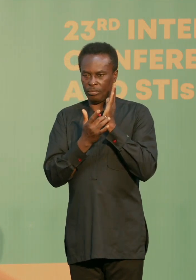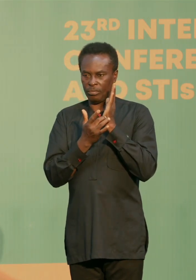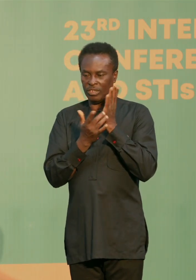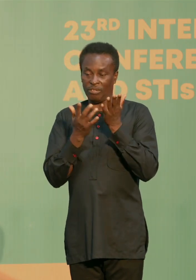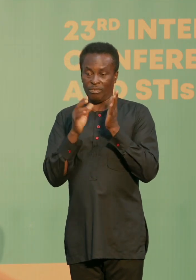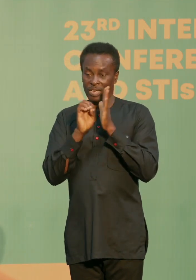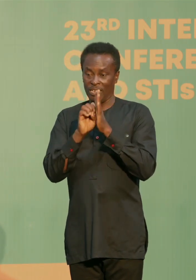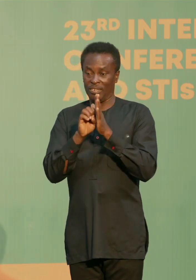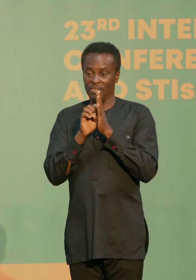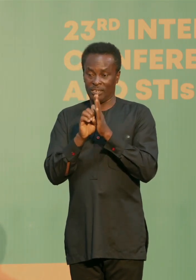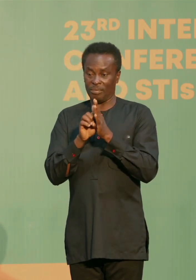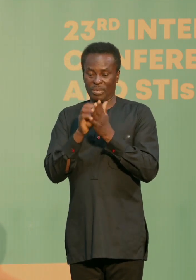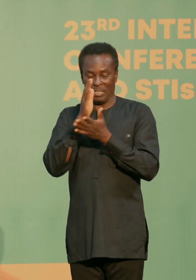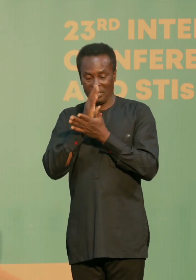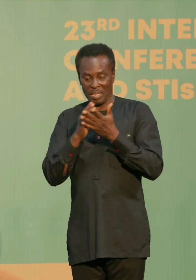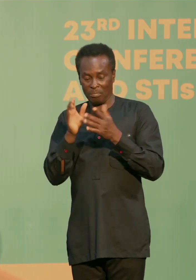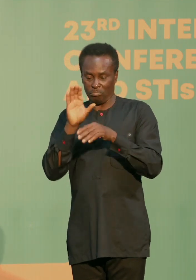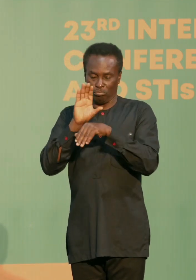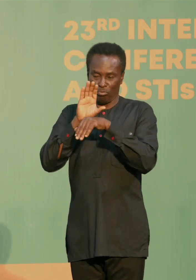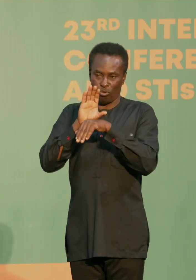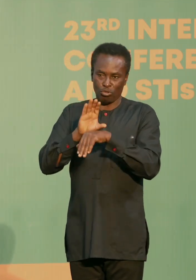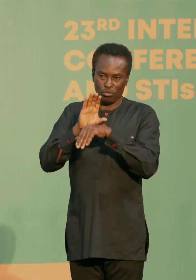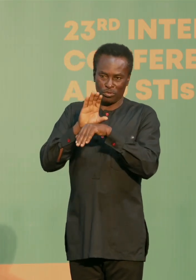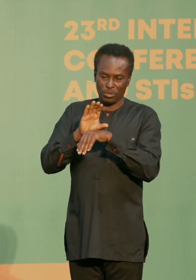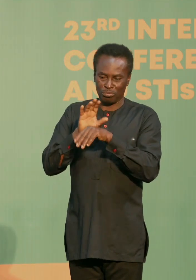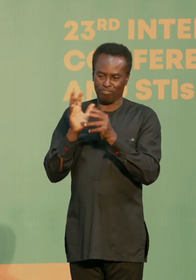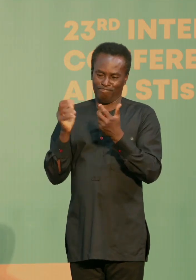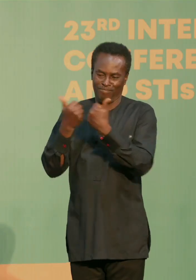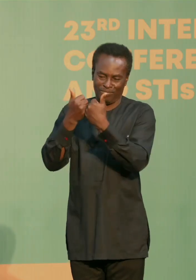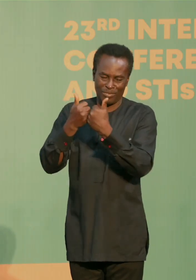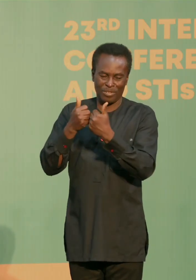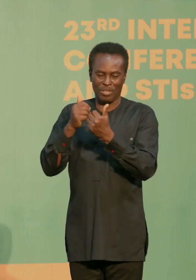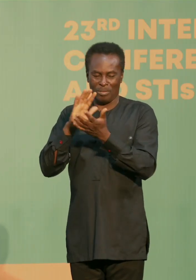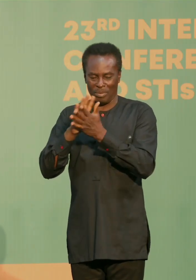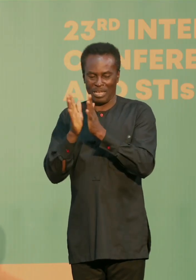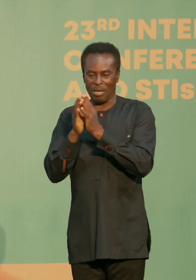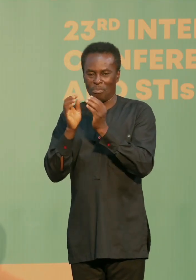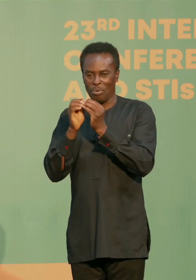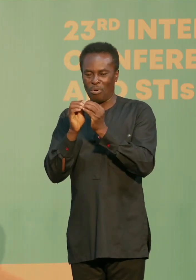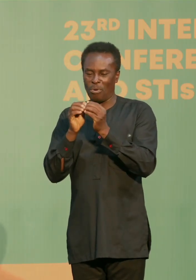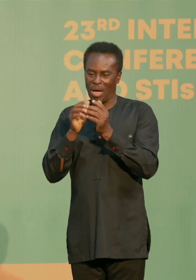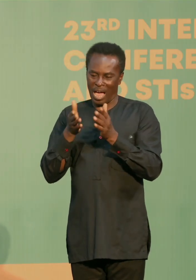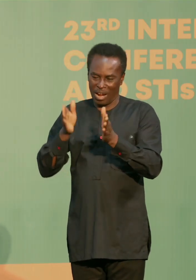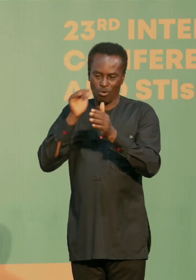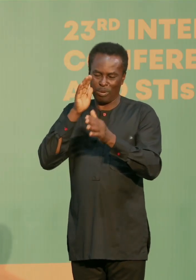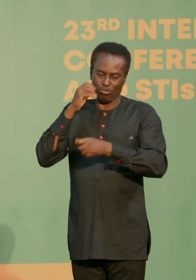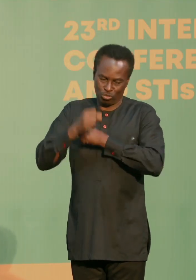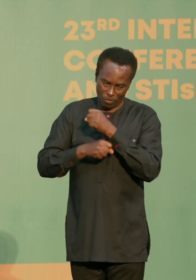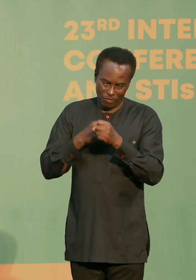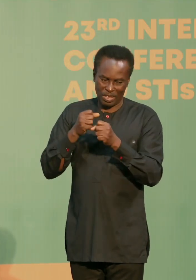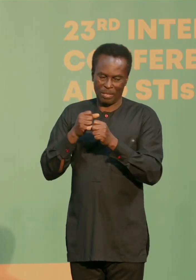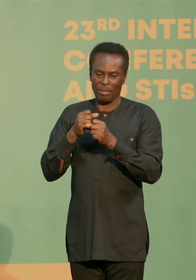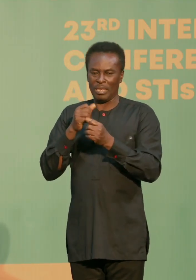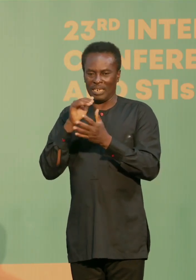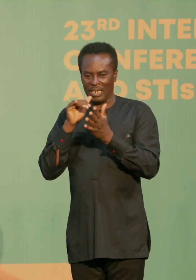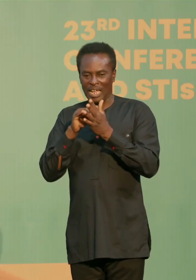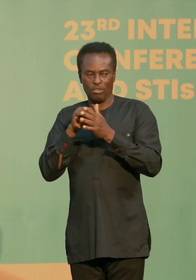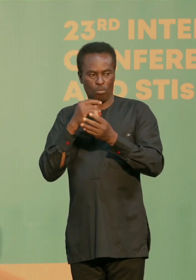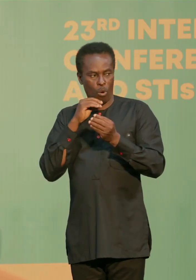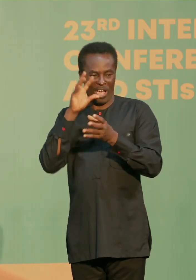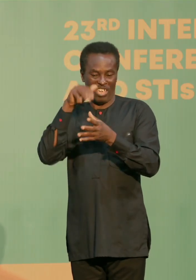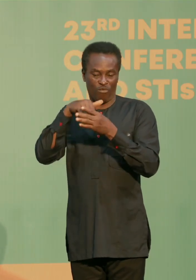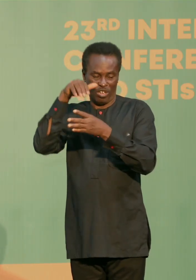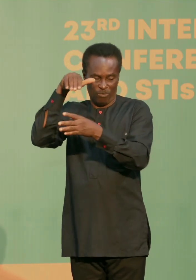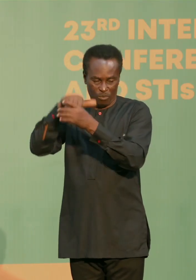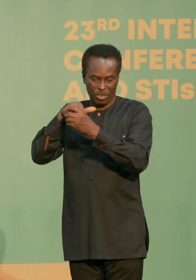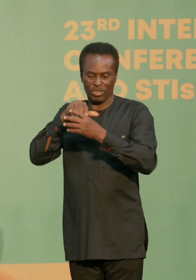la culture prend beaucoup de temps. Donc, entre-temps, les malades sont en train de souffrir et de disséminer l'infection. C'est comme ça qu'on préfère